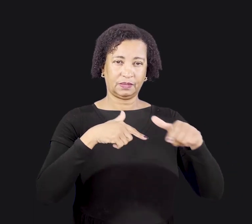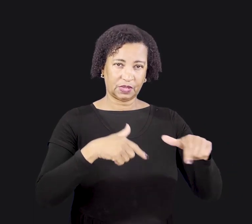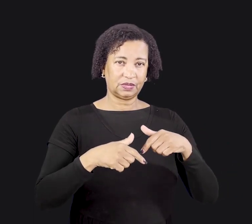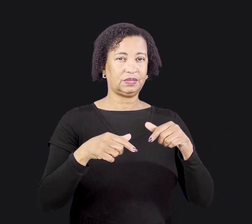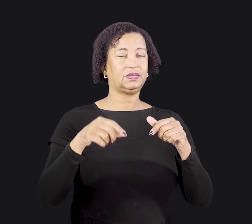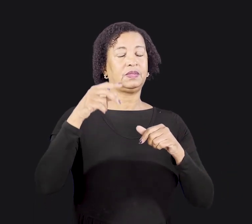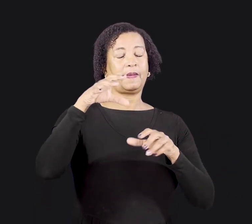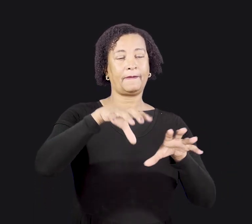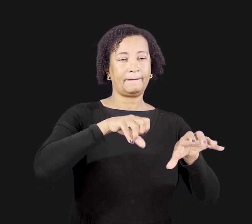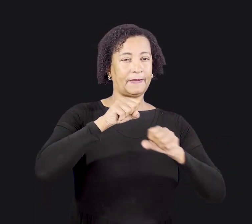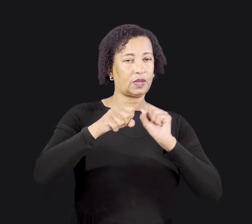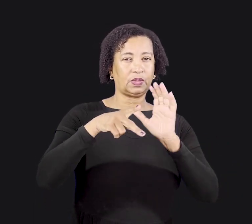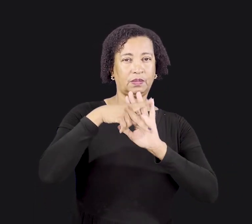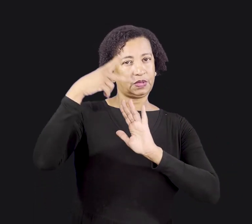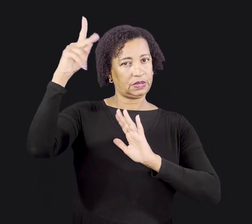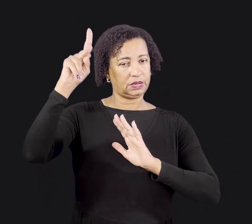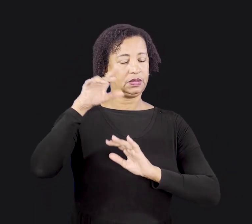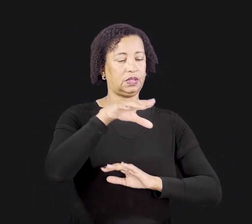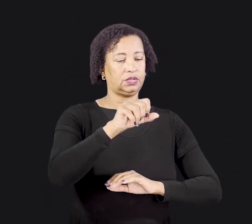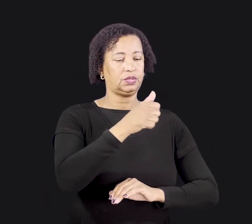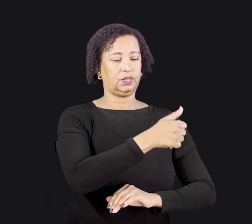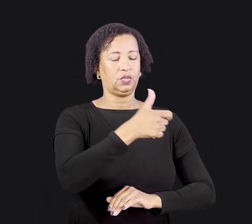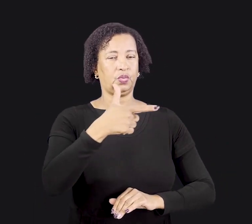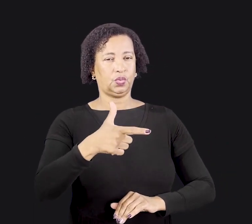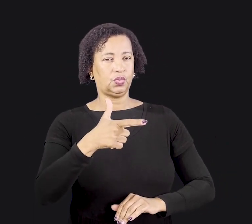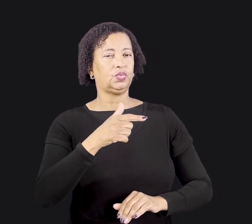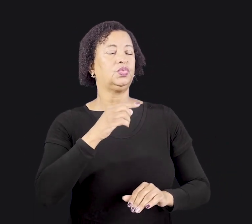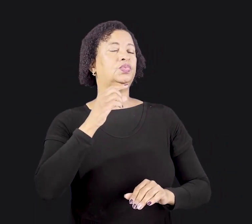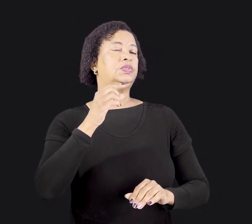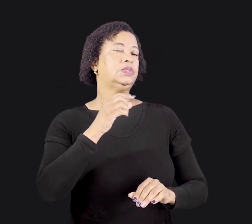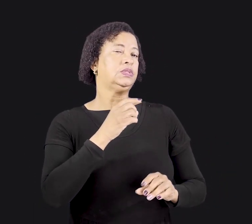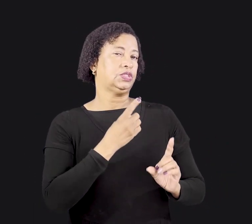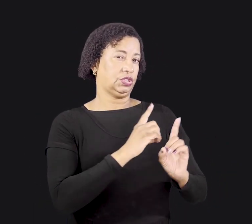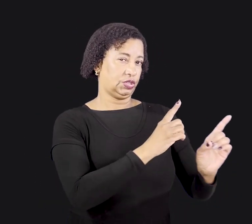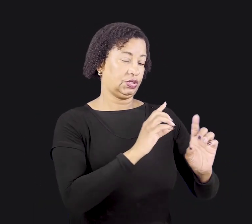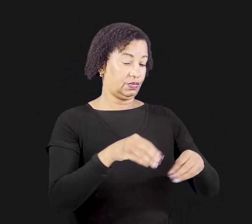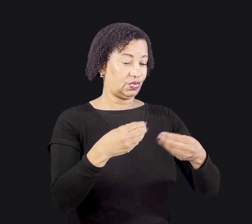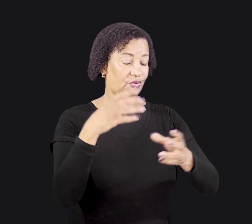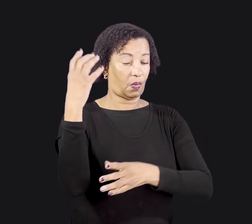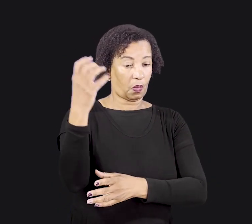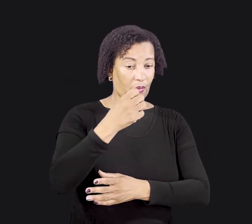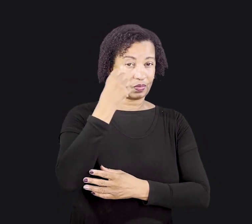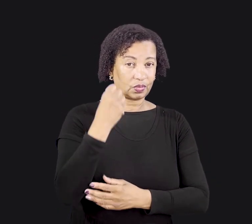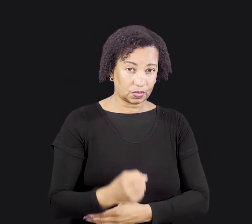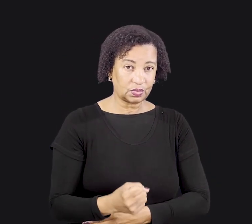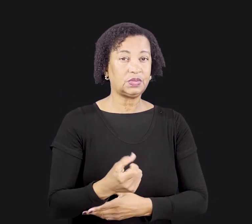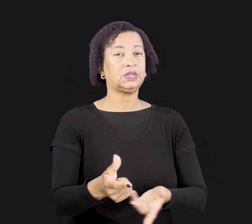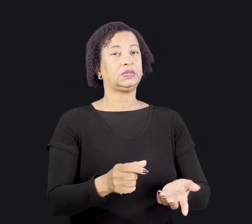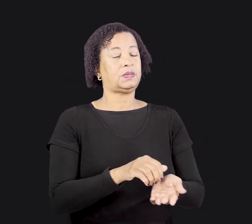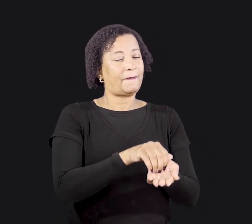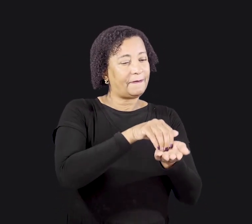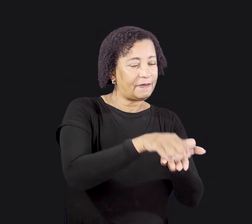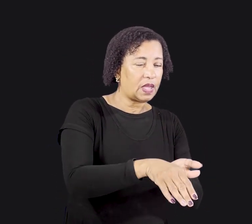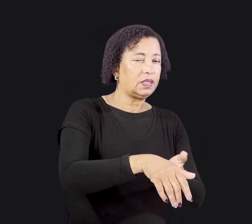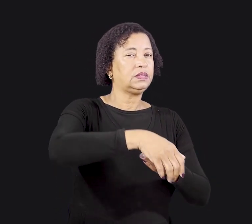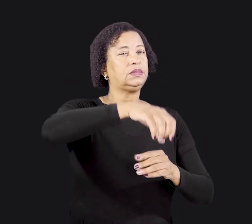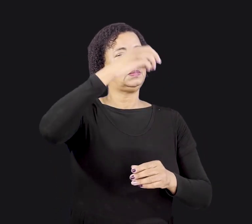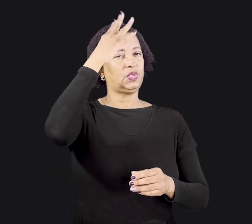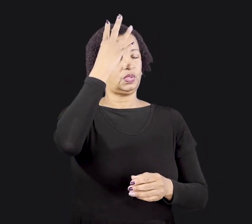colheita. Chamando seus 12 discípulos, deu-lhes autoridade para expulsar espíritos imundos e curar todas as doenças